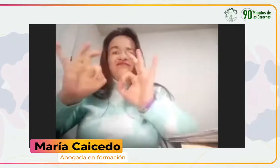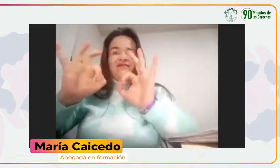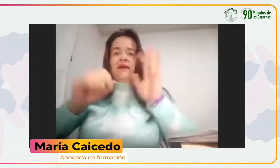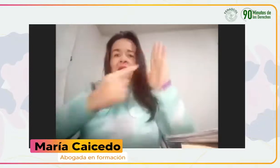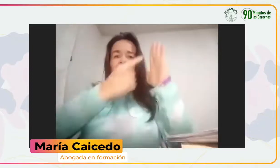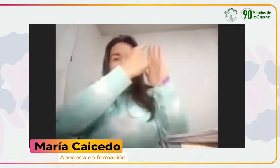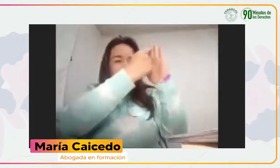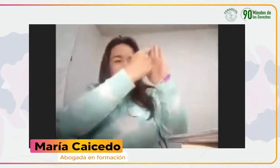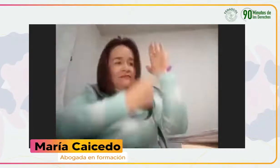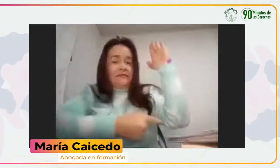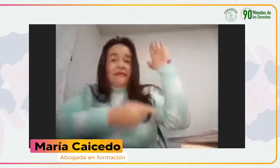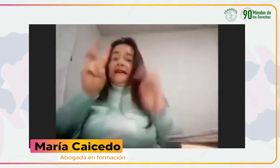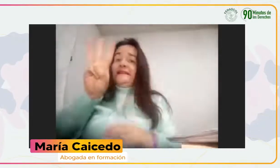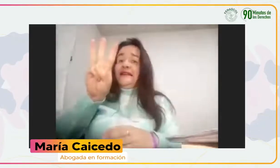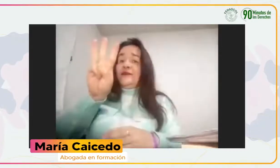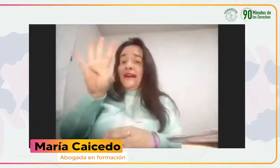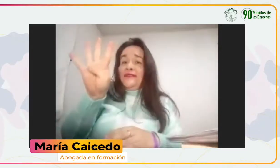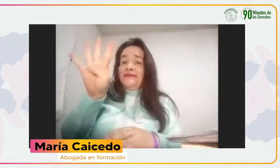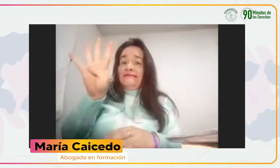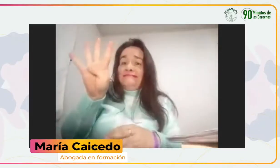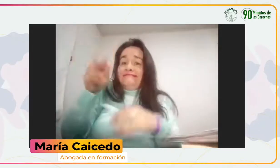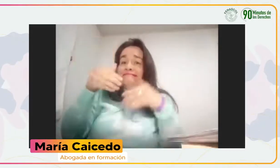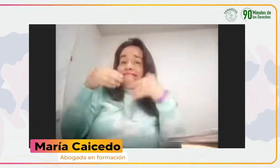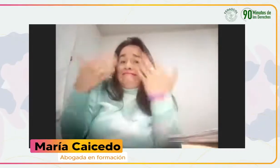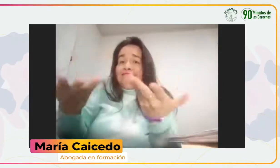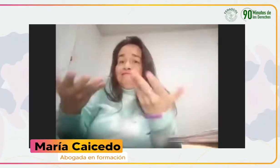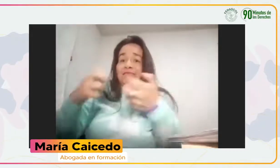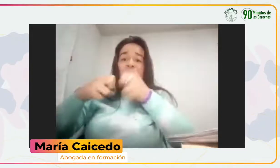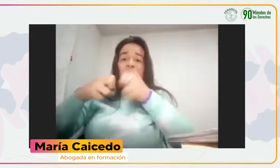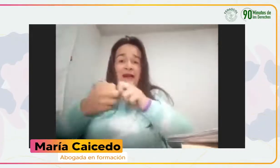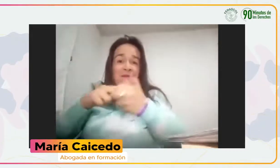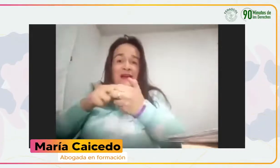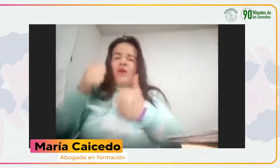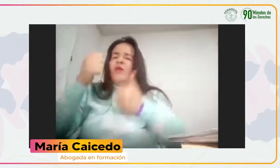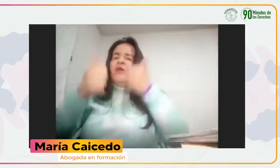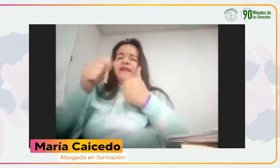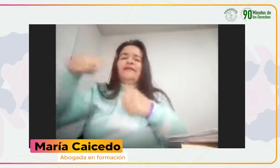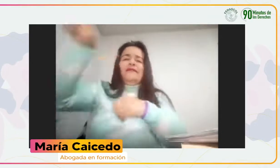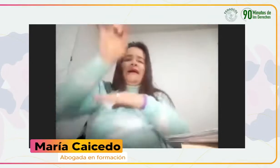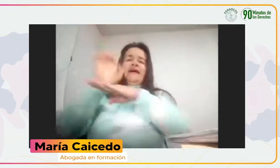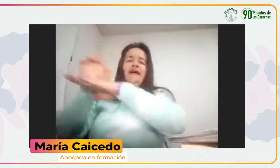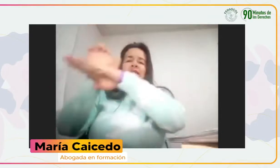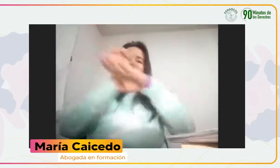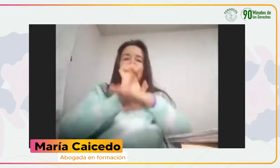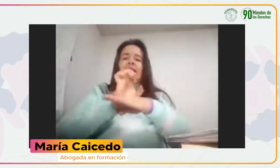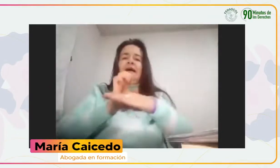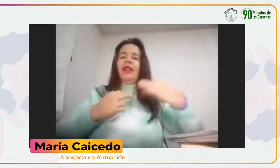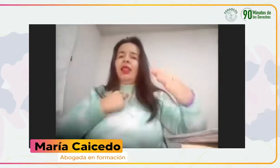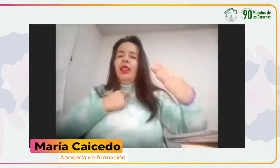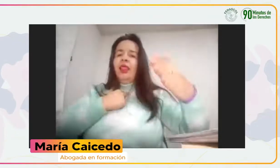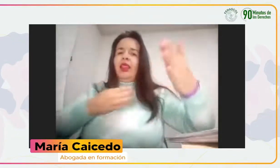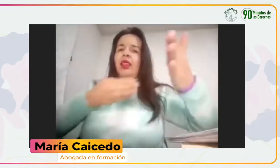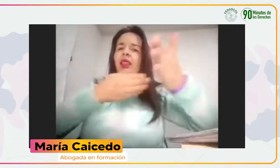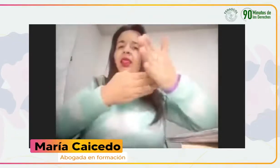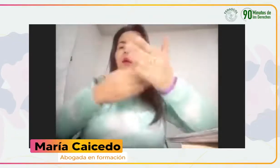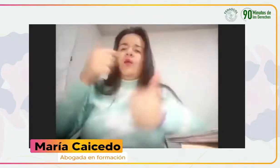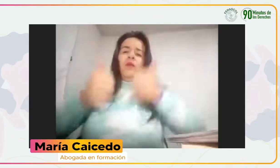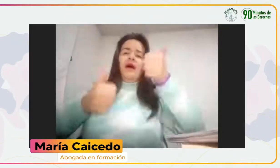difundirlas, publicarlas, enseñarlas para el restablecimiento de derechos hacia las mujeres sordas. Entendemos que son 34,